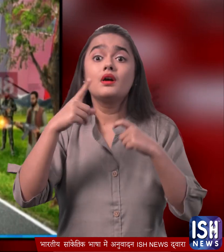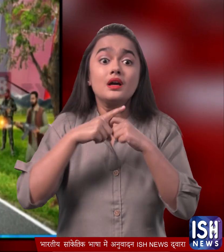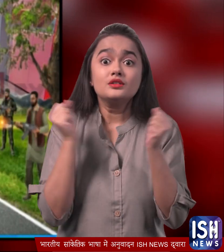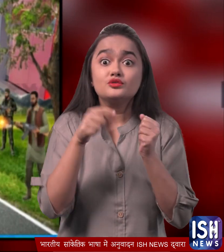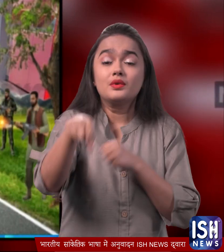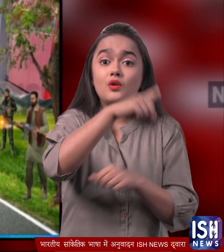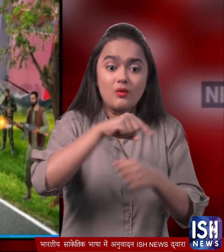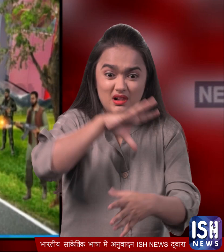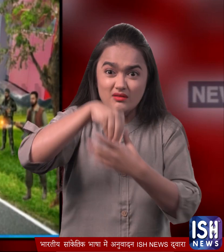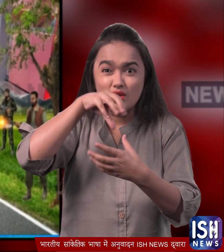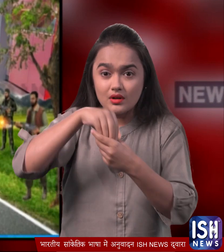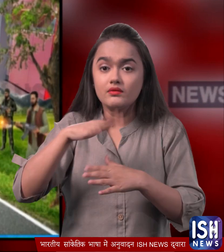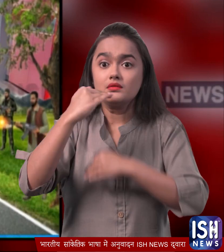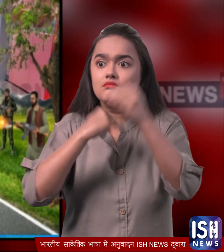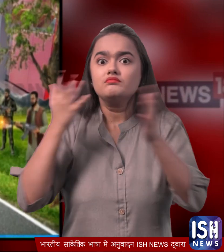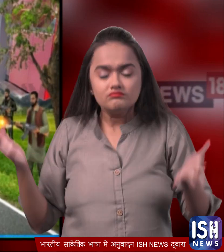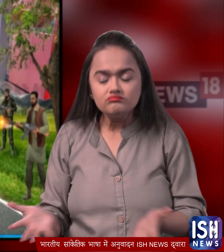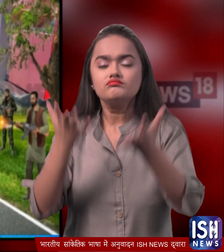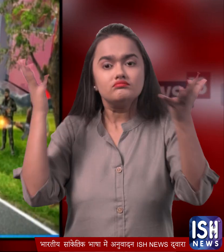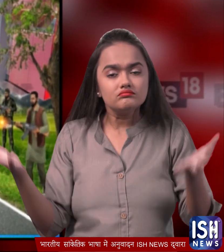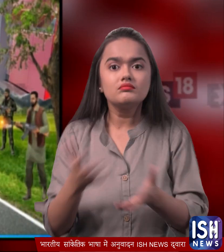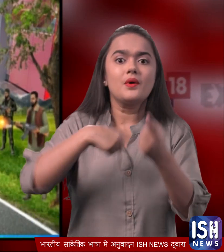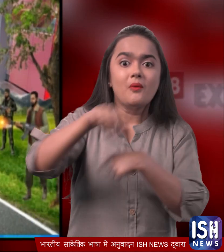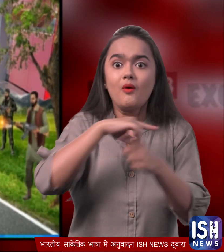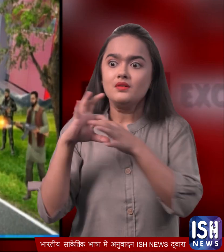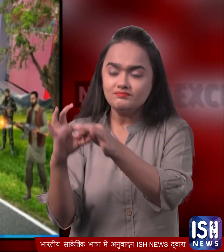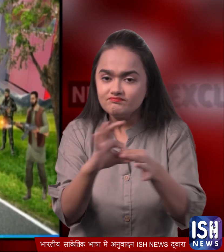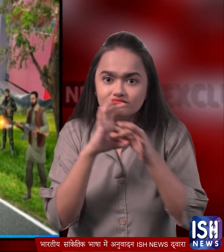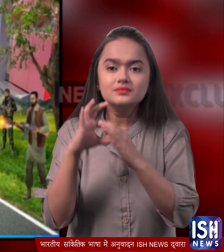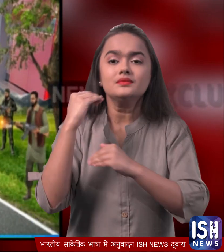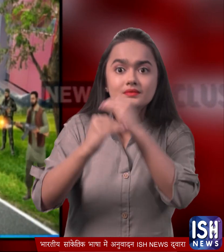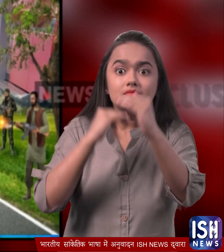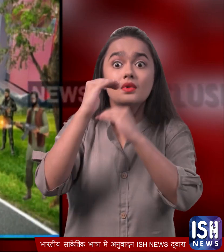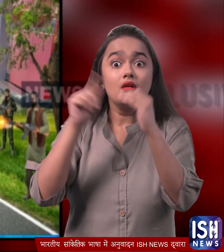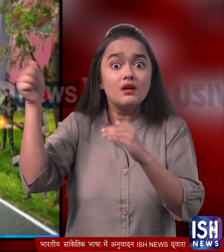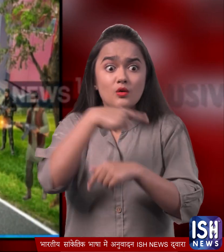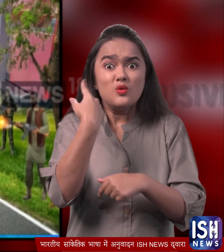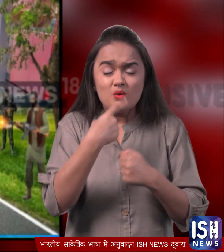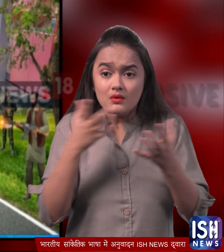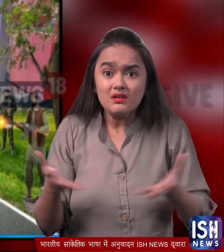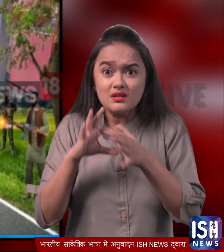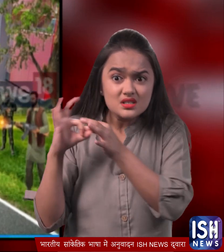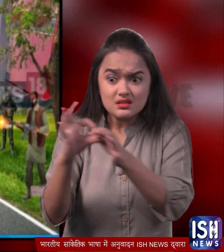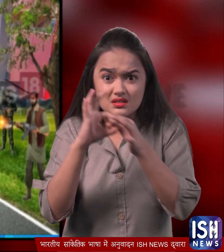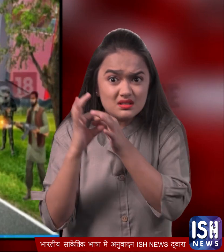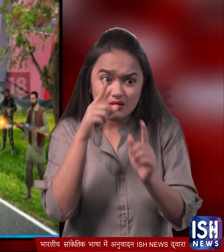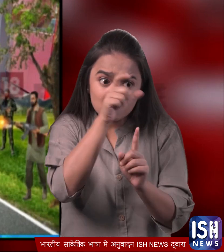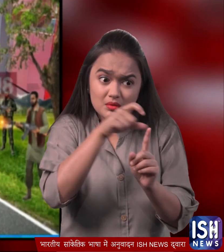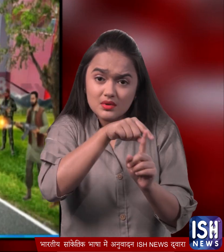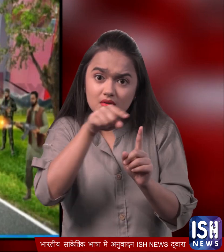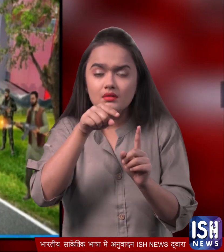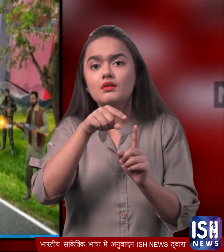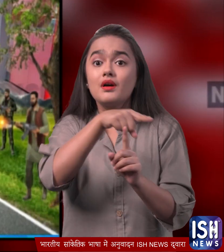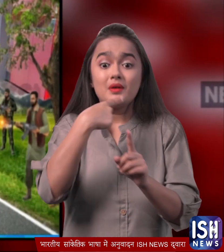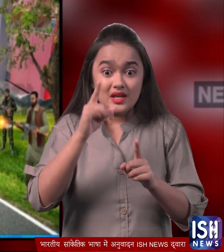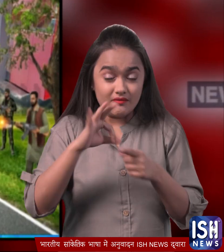चल रहे विकास कार्यों में जनता और प्रशासन के बीच तालमेल का काम कर रहे थे और लोगों को उन योजनाओं के फायदे